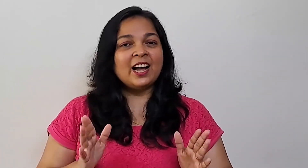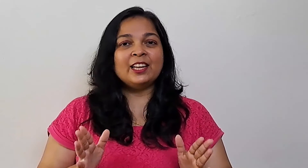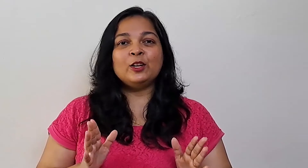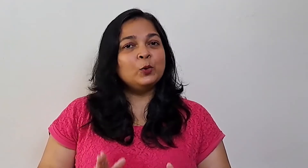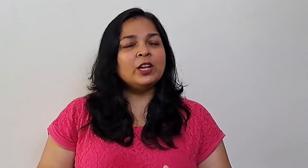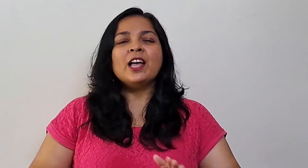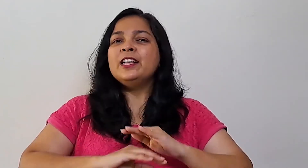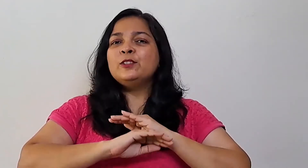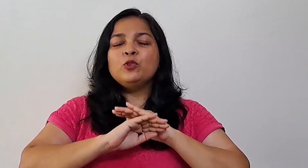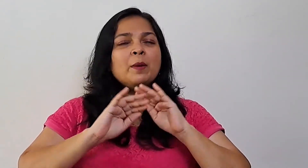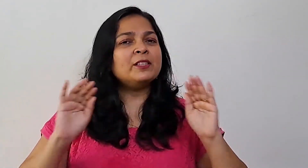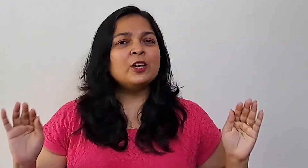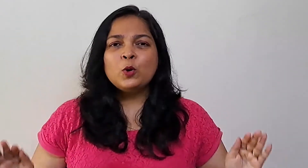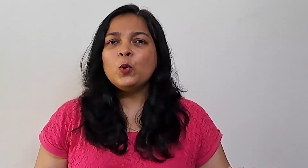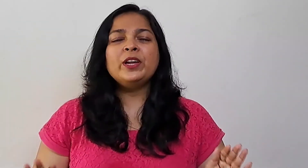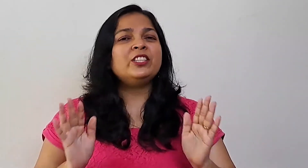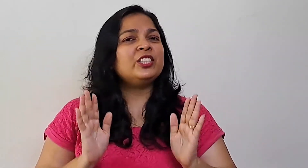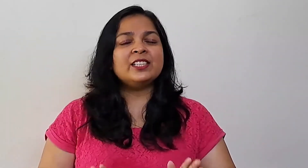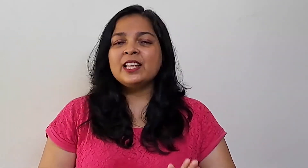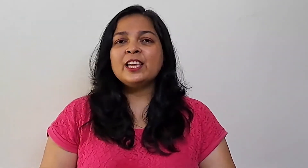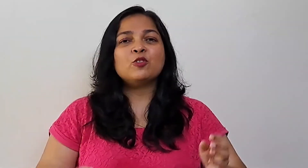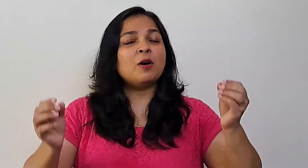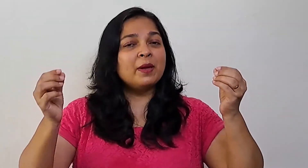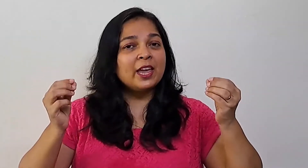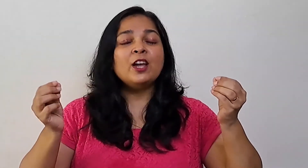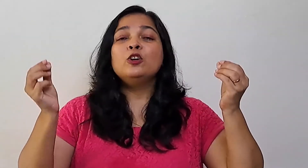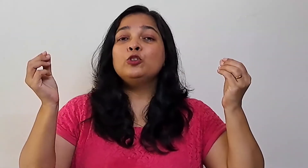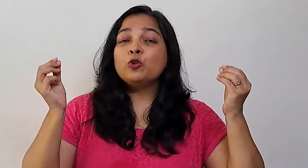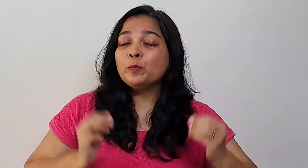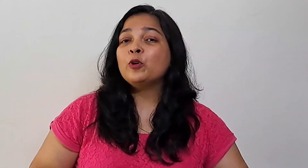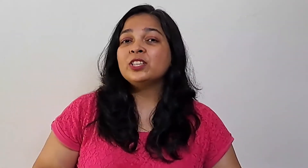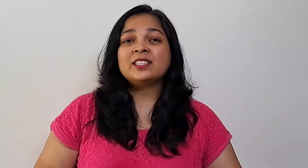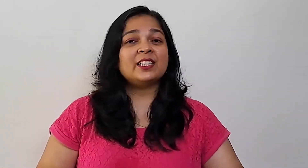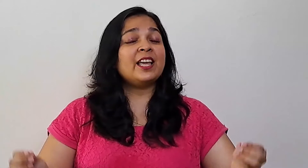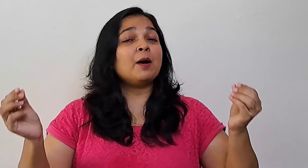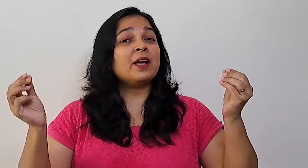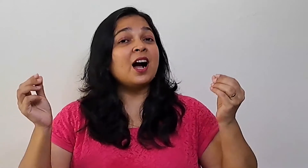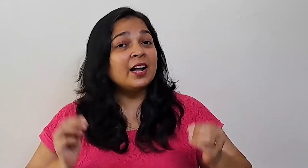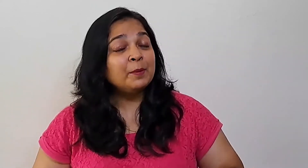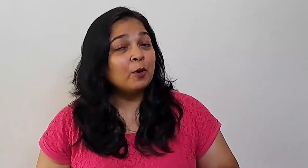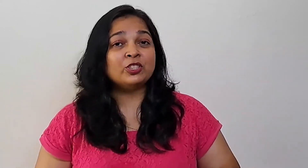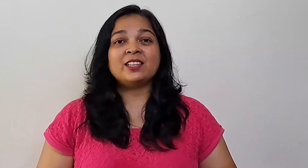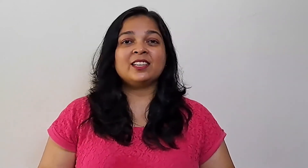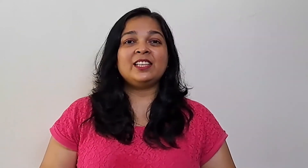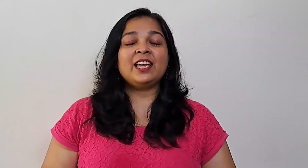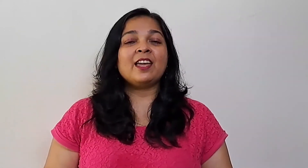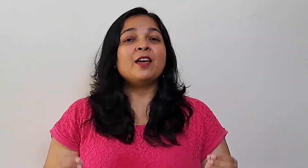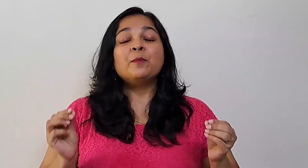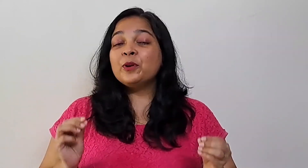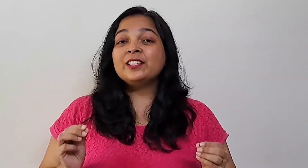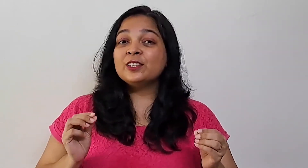सकती। हालेलुया। इस दुनिया ते कोई भी चीज इदा दी नहीं आ जो सानू चोट पहुँचा सकती है, सानू हानि पहुँचा सकती